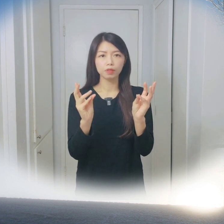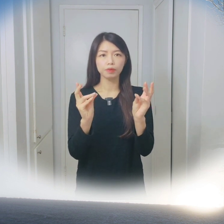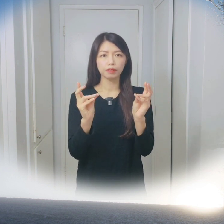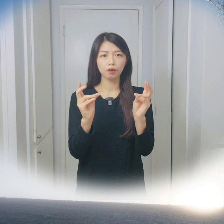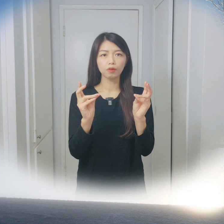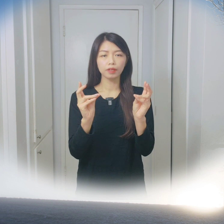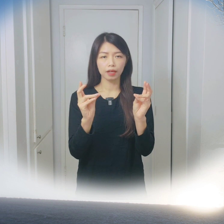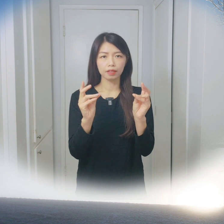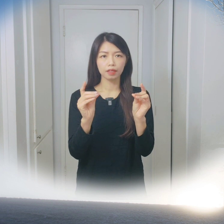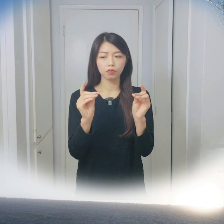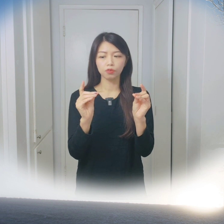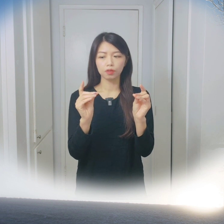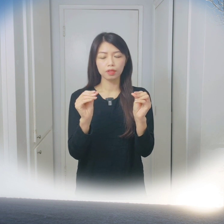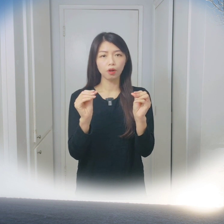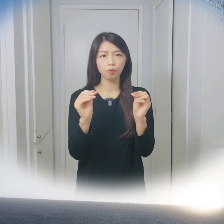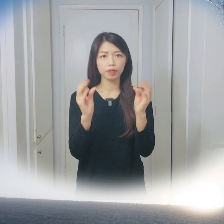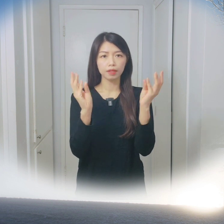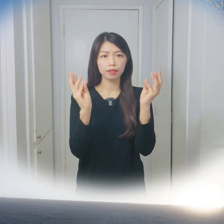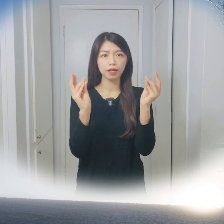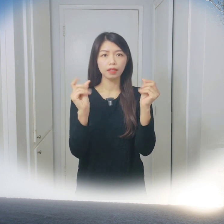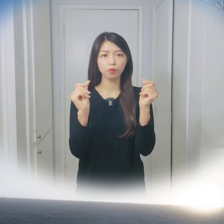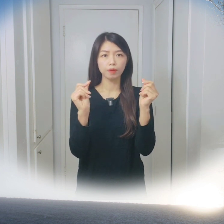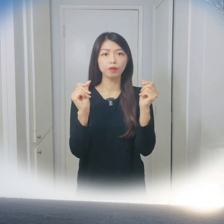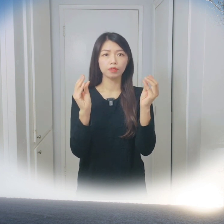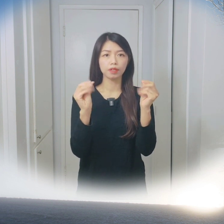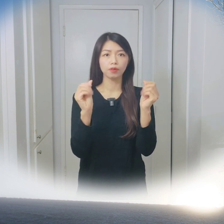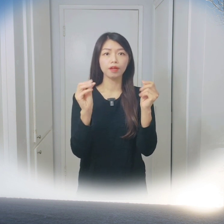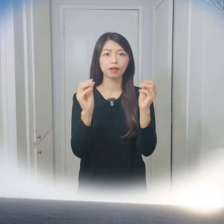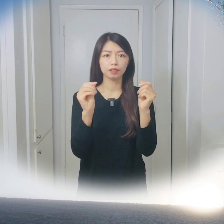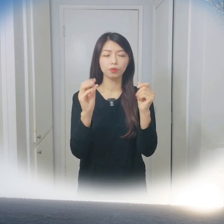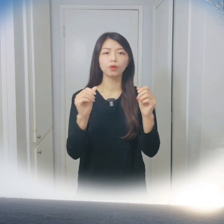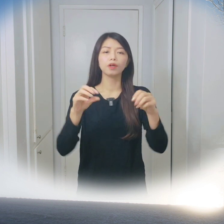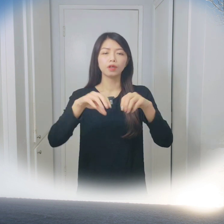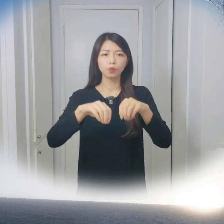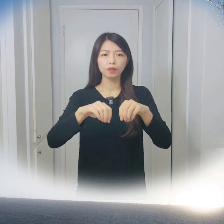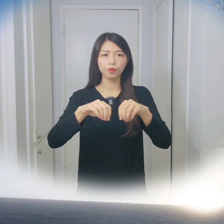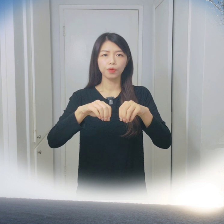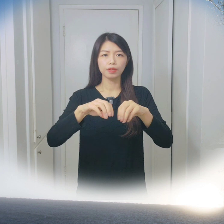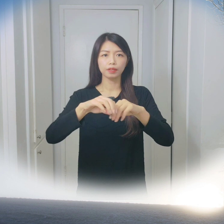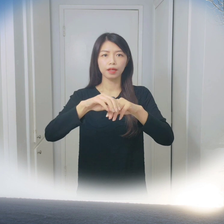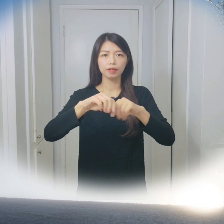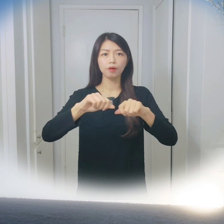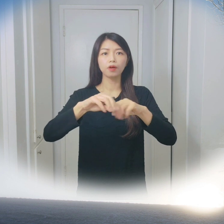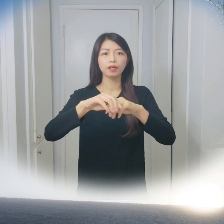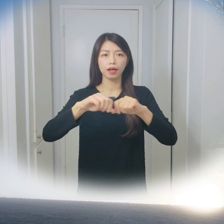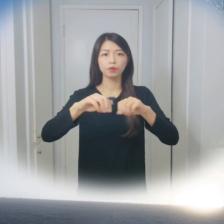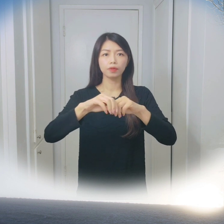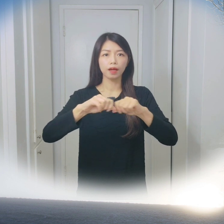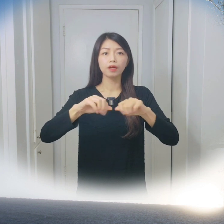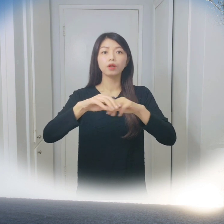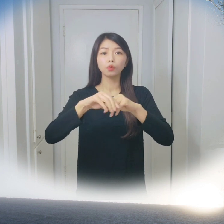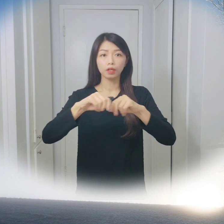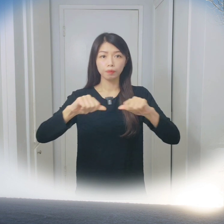새끼손가락을 엄지부터 약지, 중지, 검지 차례대로 비벼주신다고 생각하시고 손등이 위로 한 상태에서